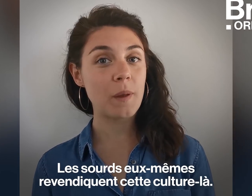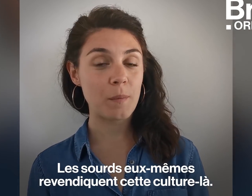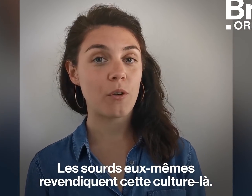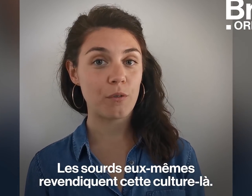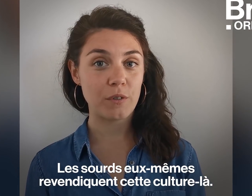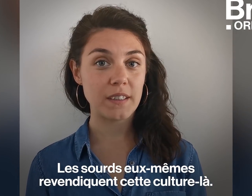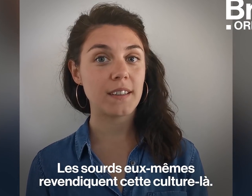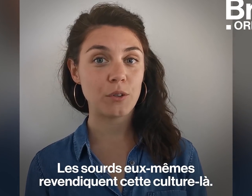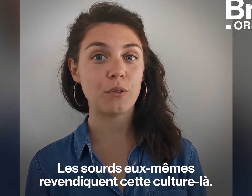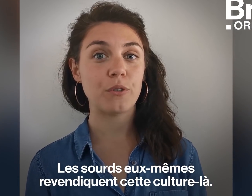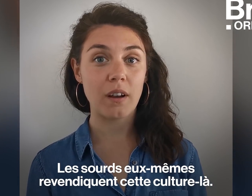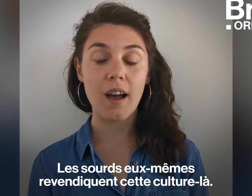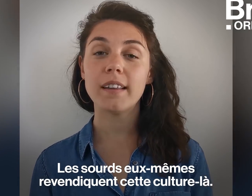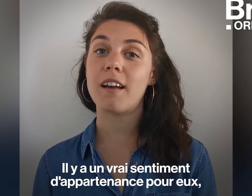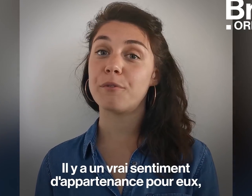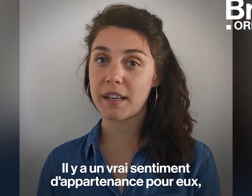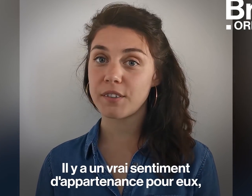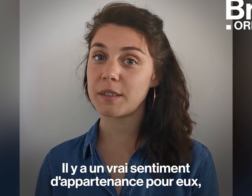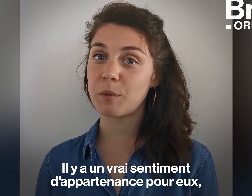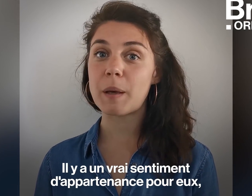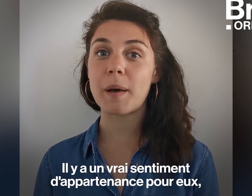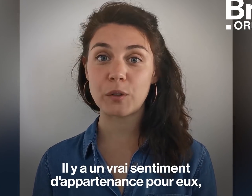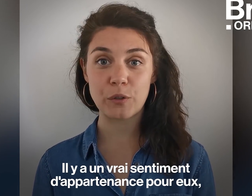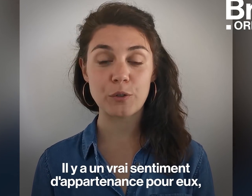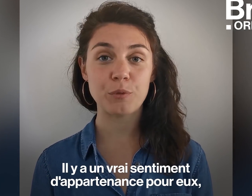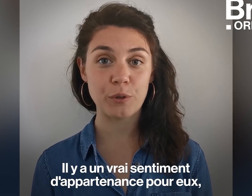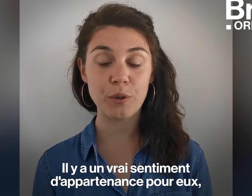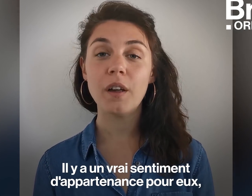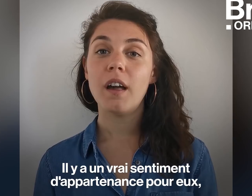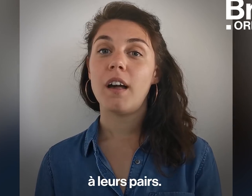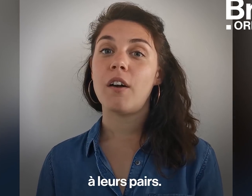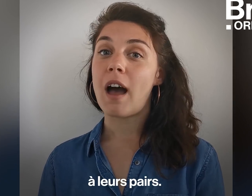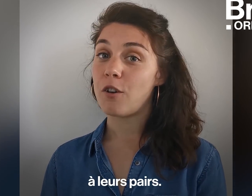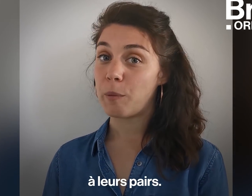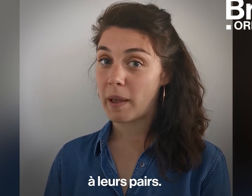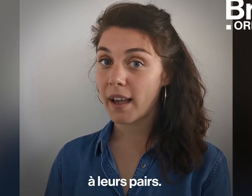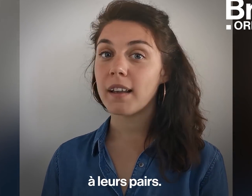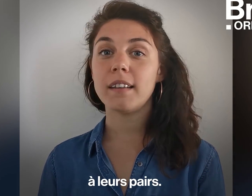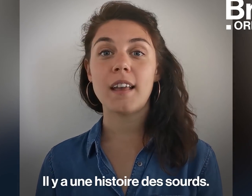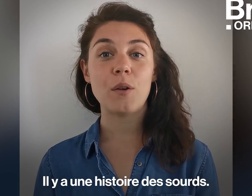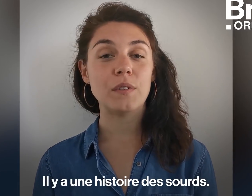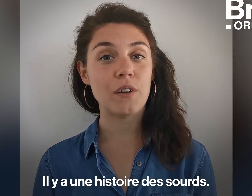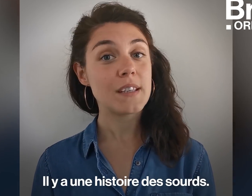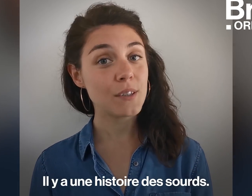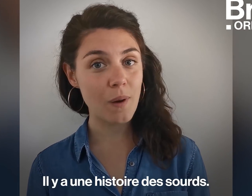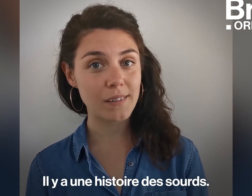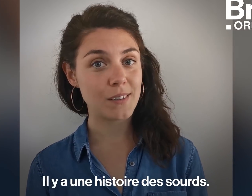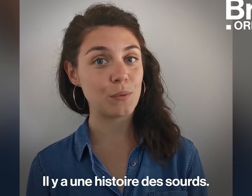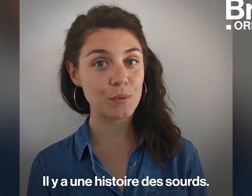eux-mêmes revendiquent cette culture-là, il y a un vrai sentiment d'appartenance pour eux, à leur père, il y a une histoire des sourds,